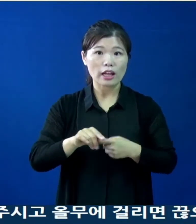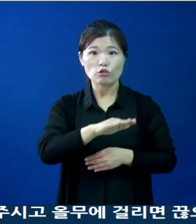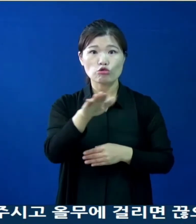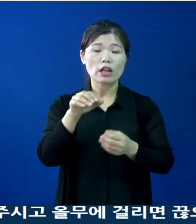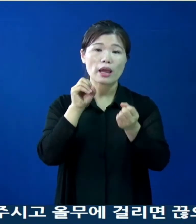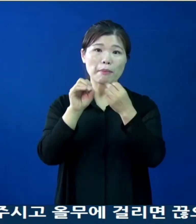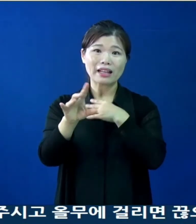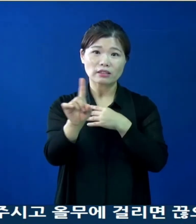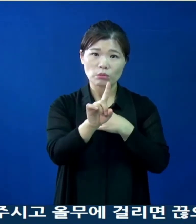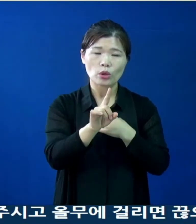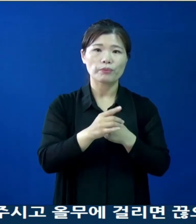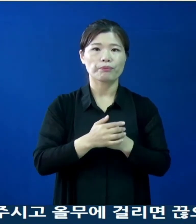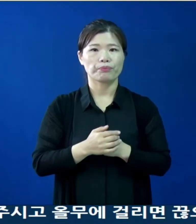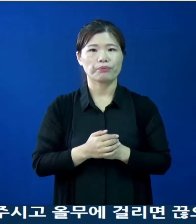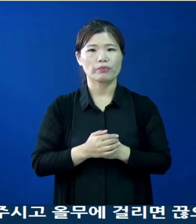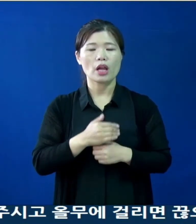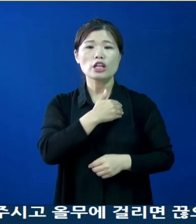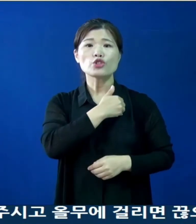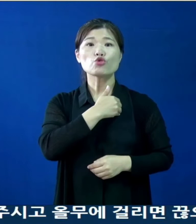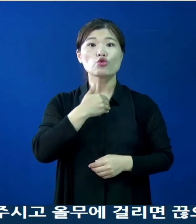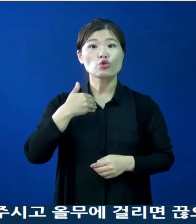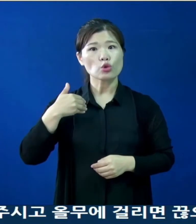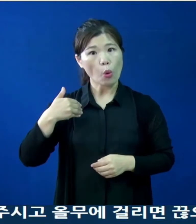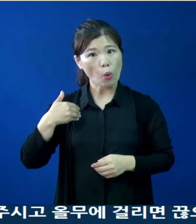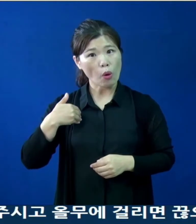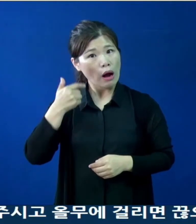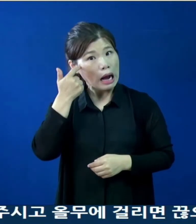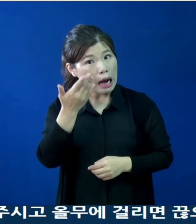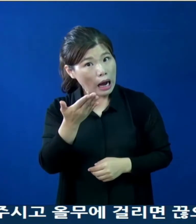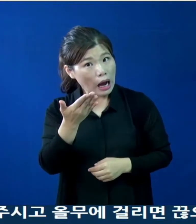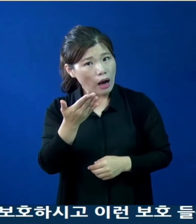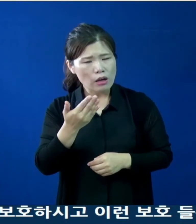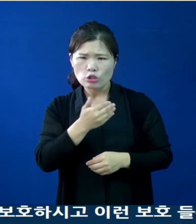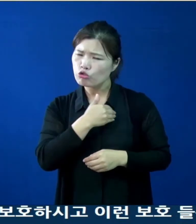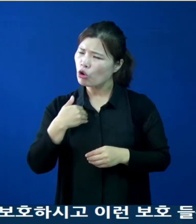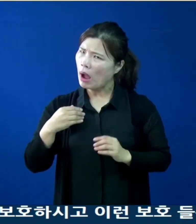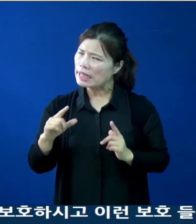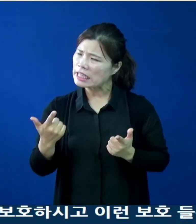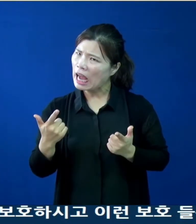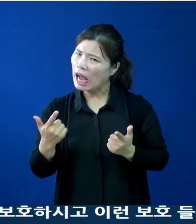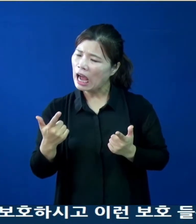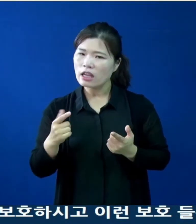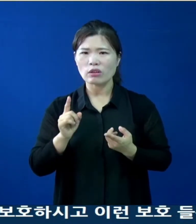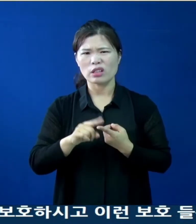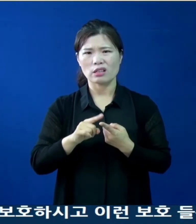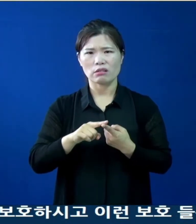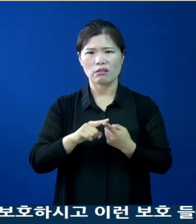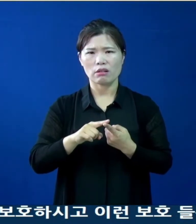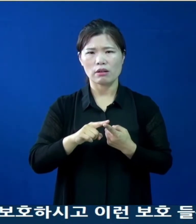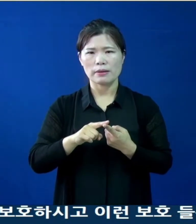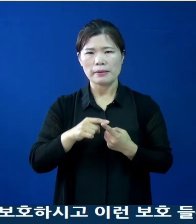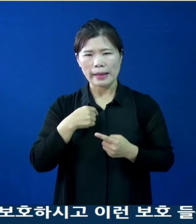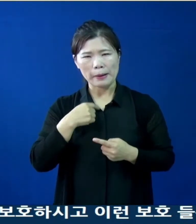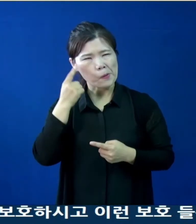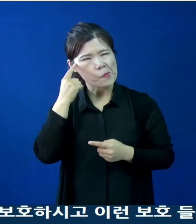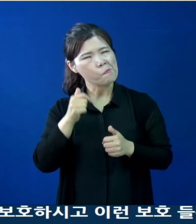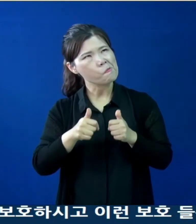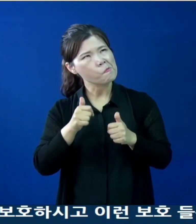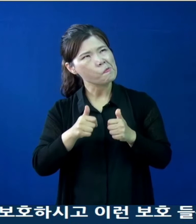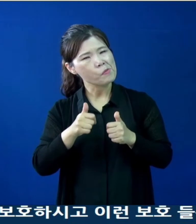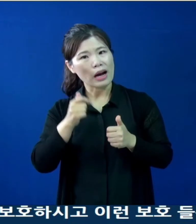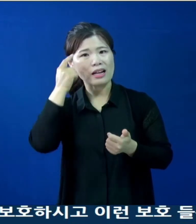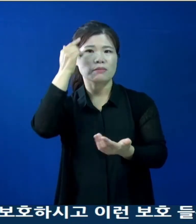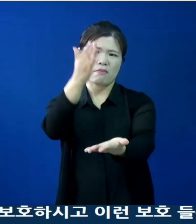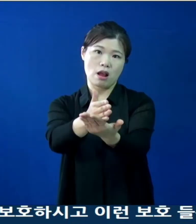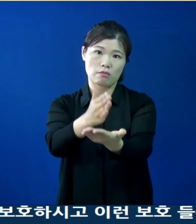반응은 무엇입니까? 충족한가 안 한가를 시험해서는 안 되는 겁니다. 이